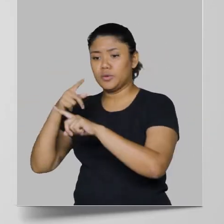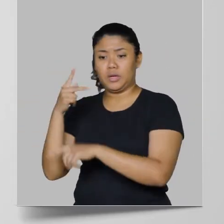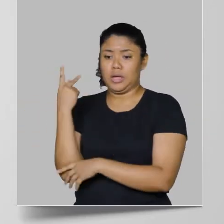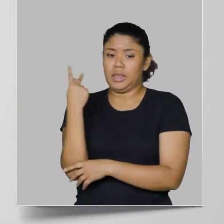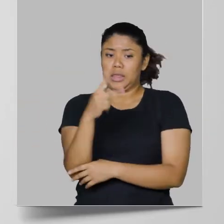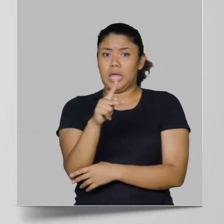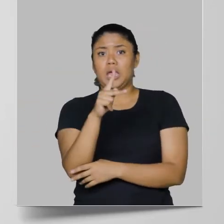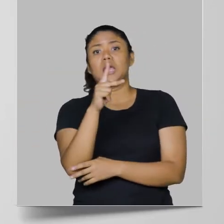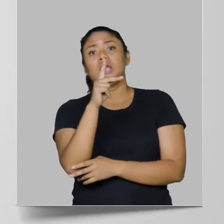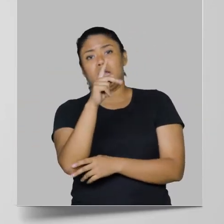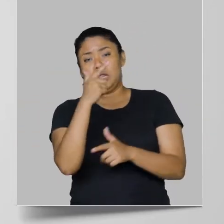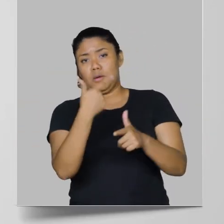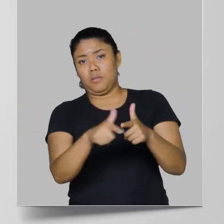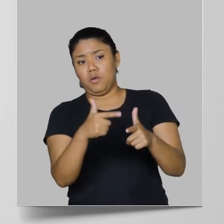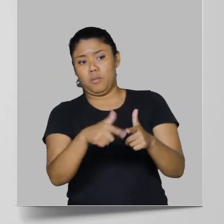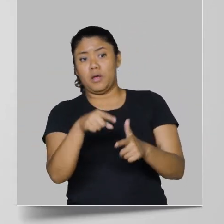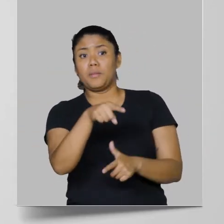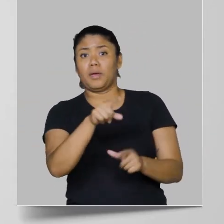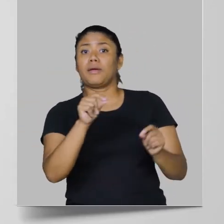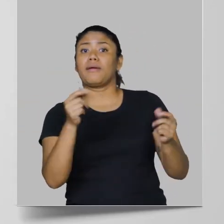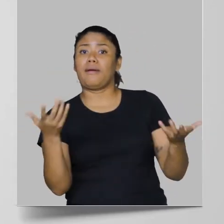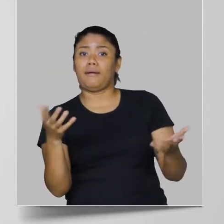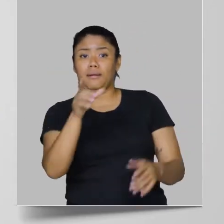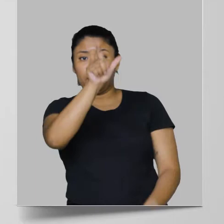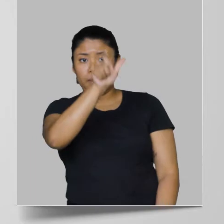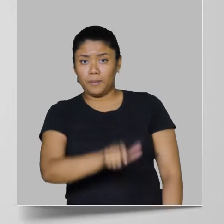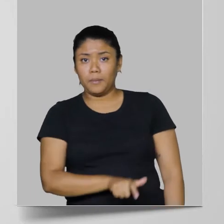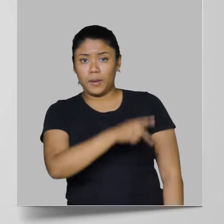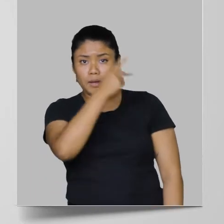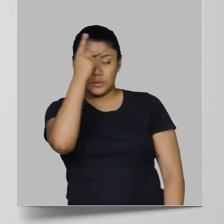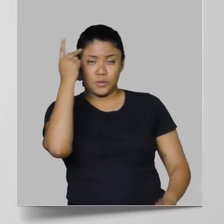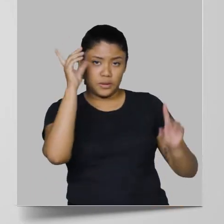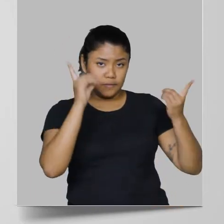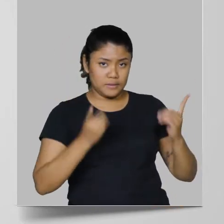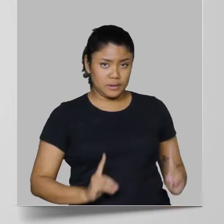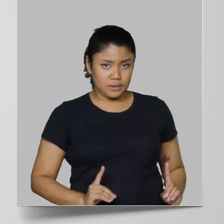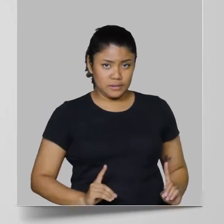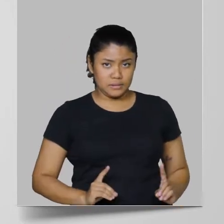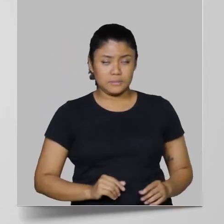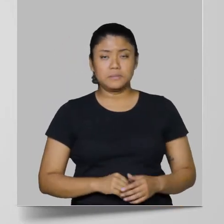outro e esse outro vai ser sempre a pessoa com deficiência.